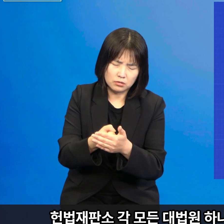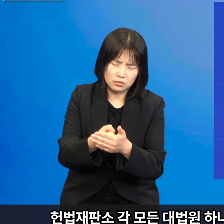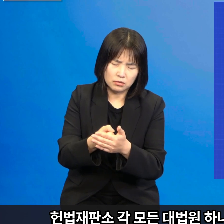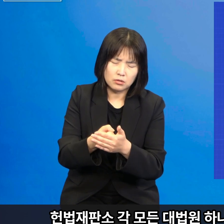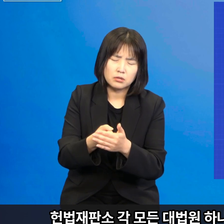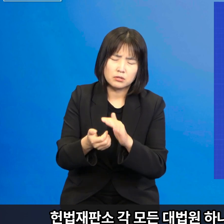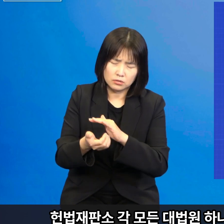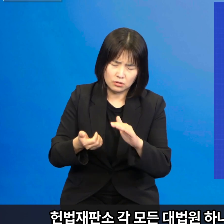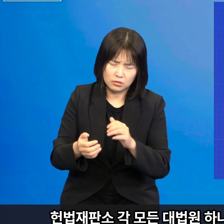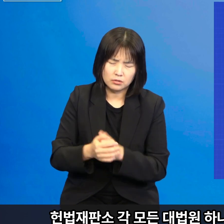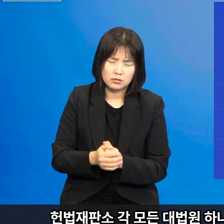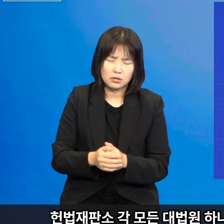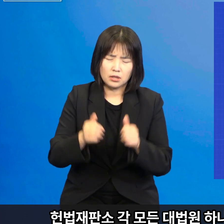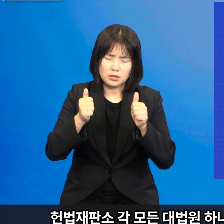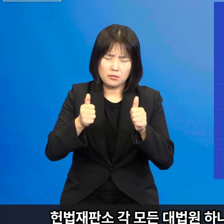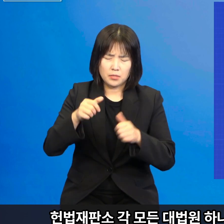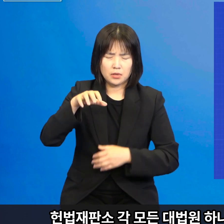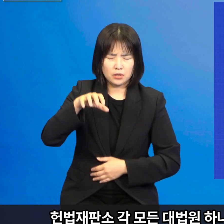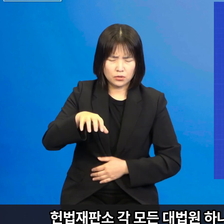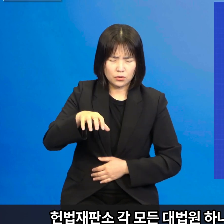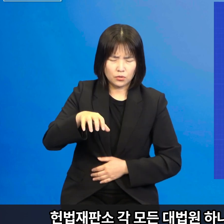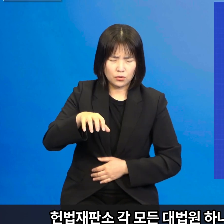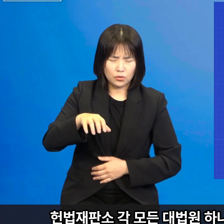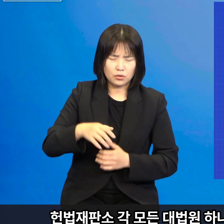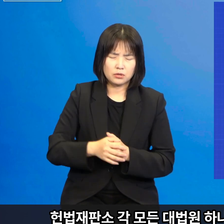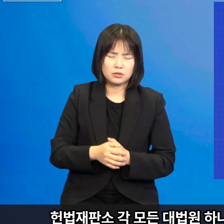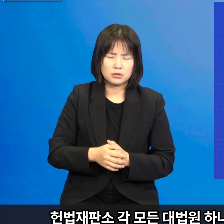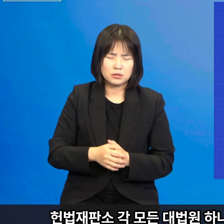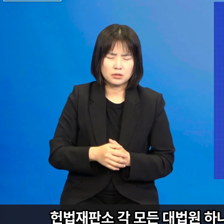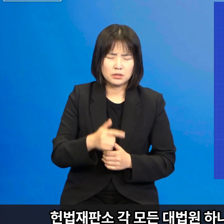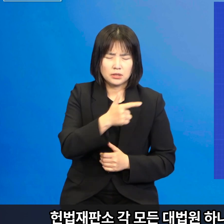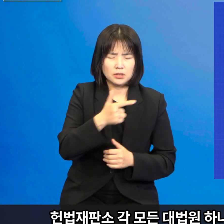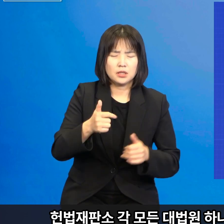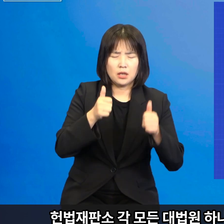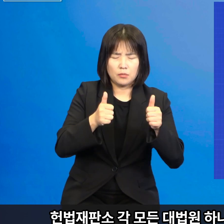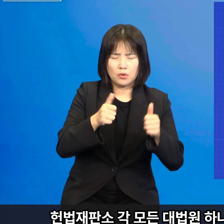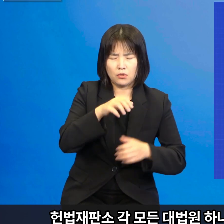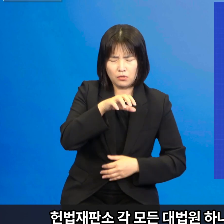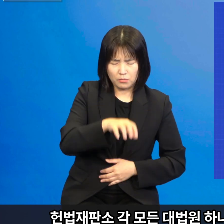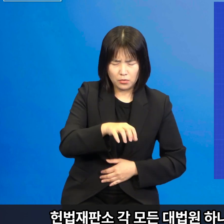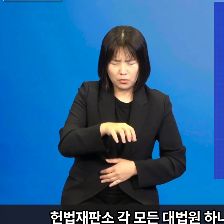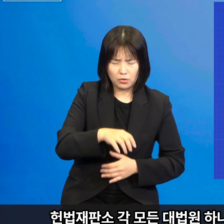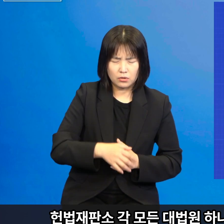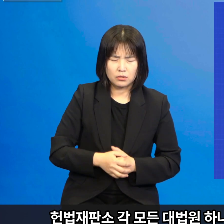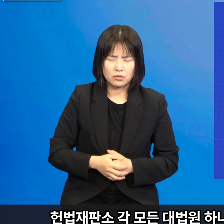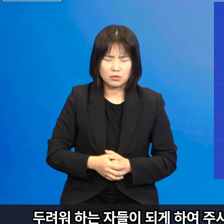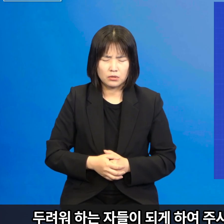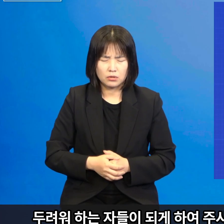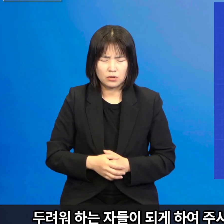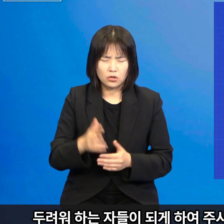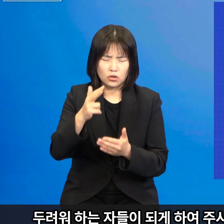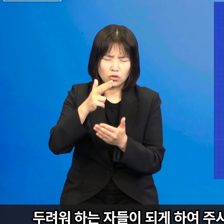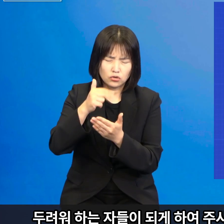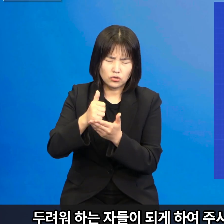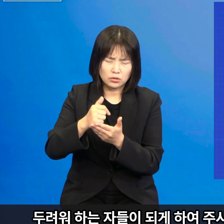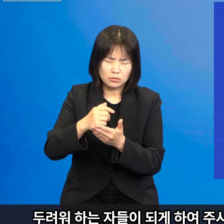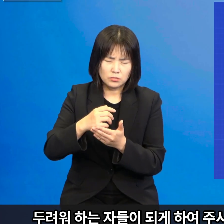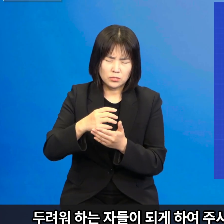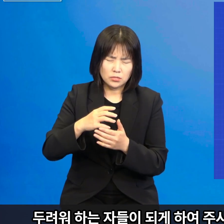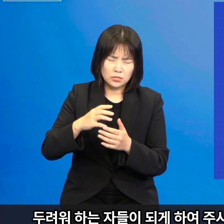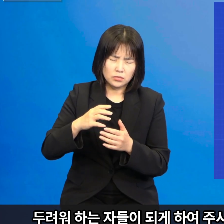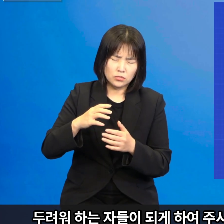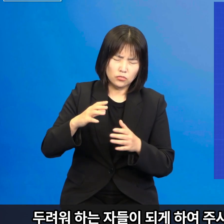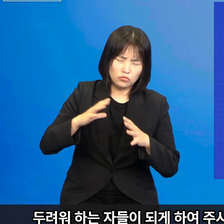헌법재판소, 각 모든 대법원 하나님 한 명 한 명 주님을 경외하며 두려워하는 자들이 되게 하여